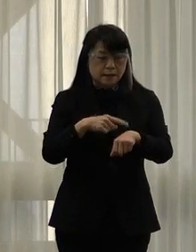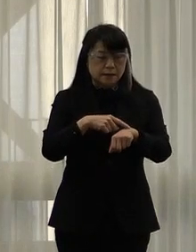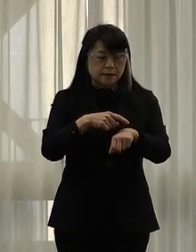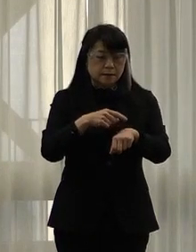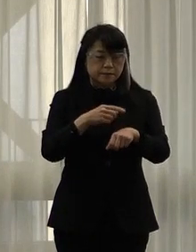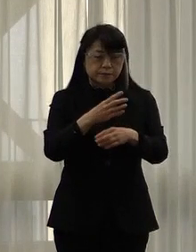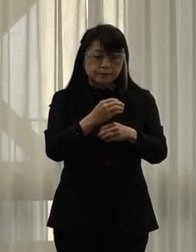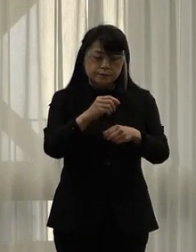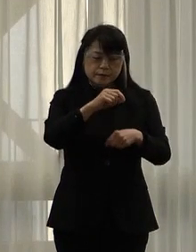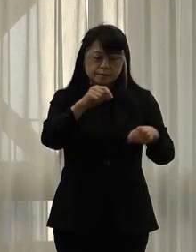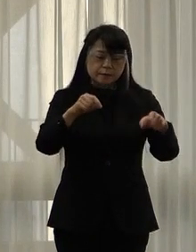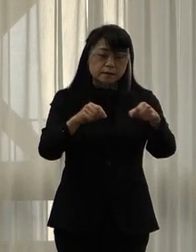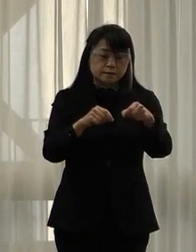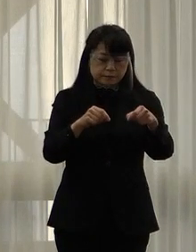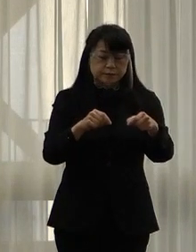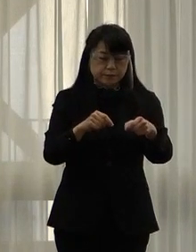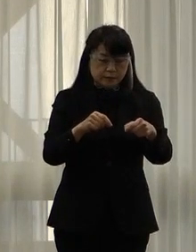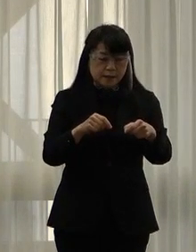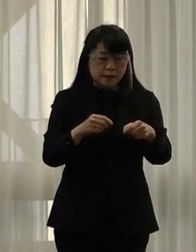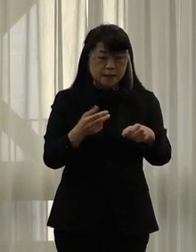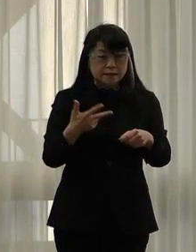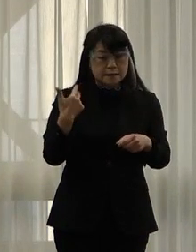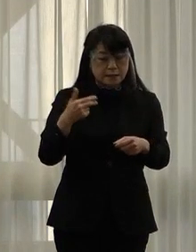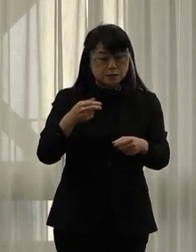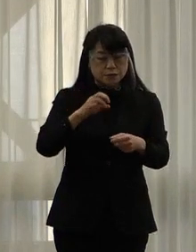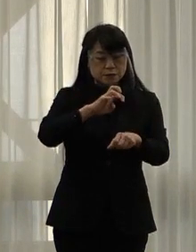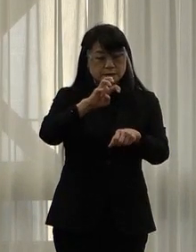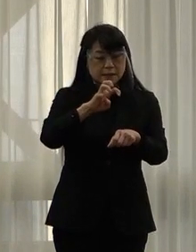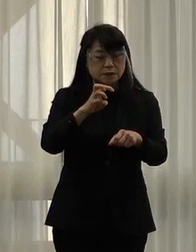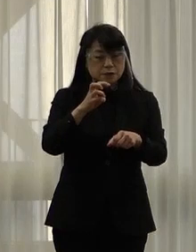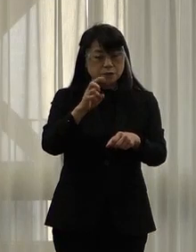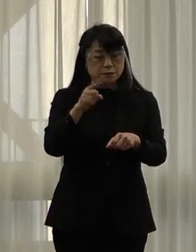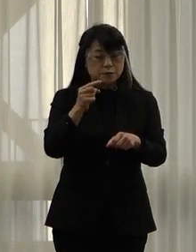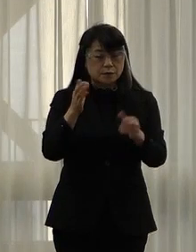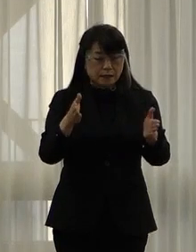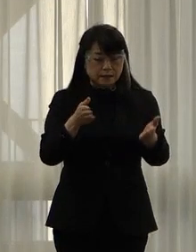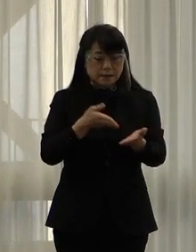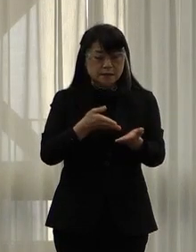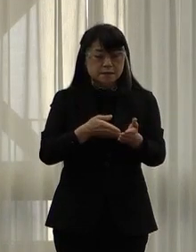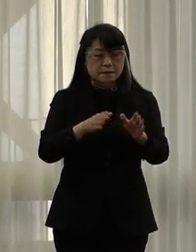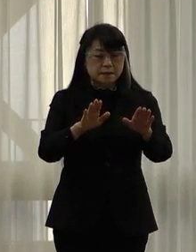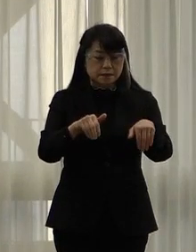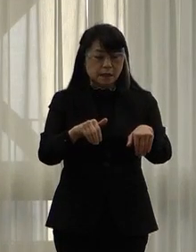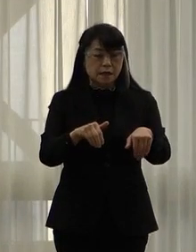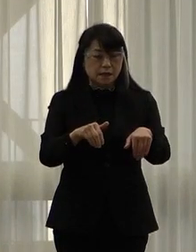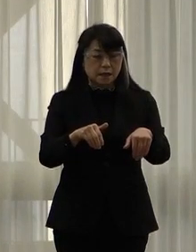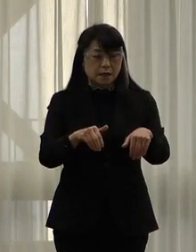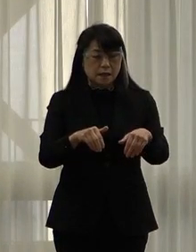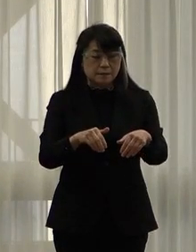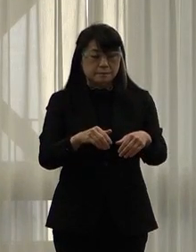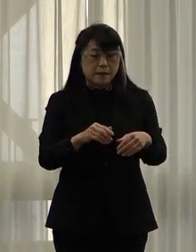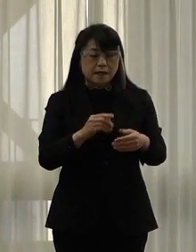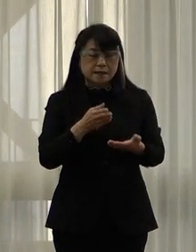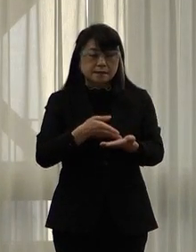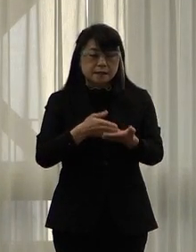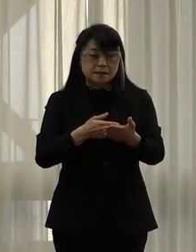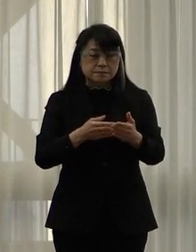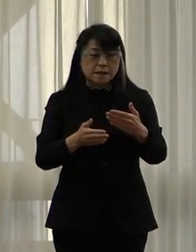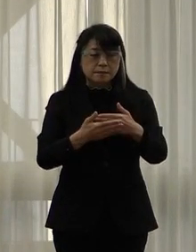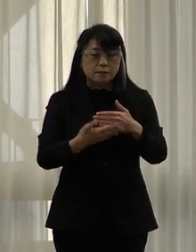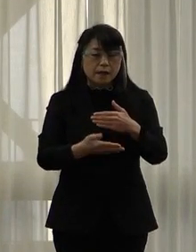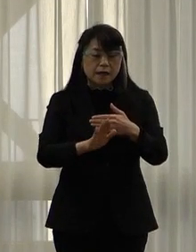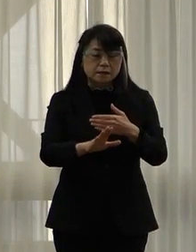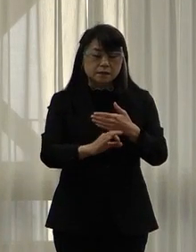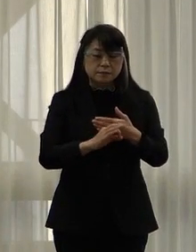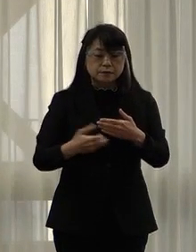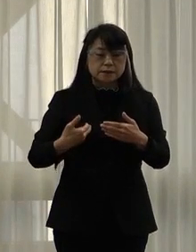週私は30分かけて説明をしましたが、まあ、そういう意味では十分に言葉が足りなかったこともあるのかもしれません。まあ、それ